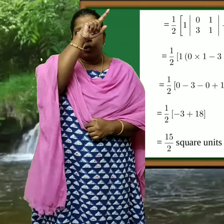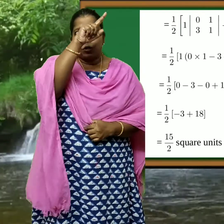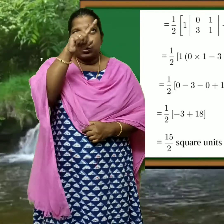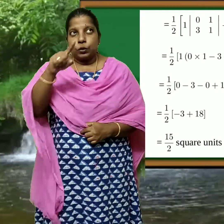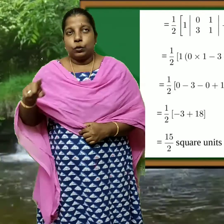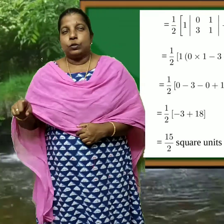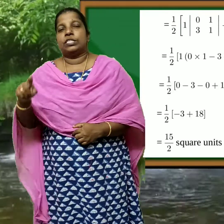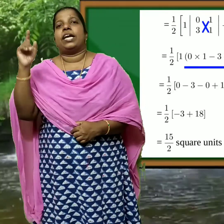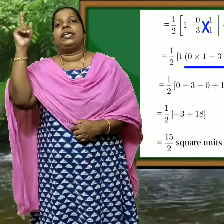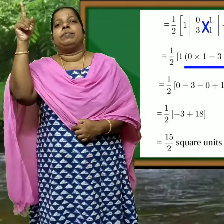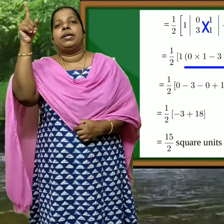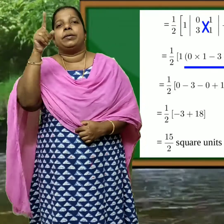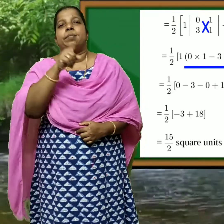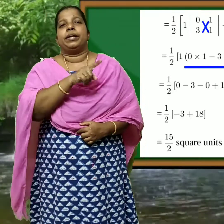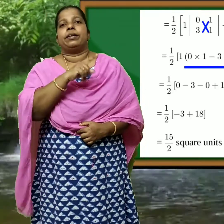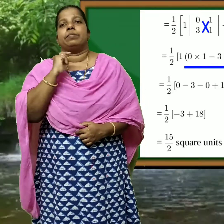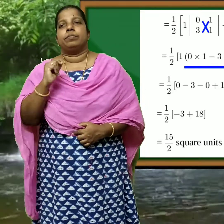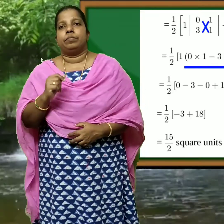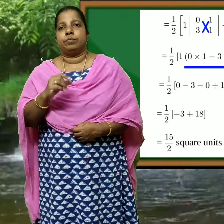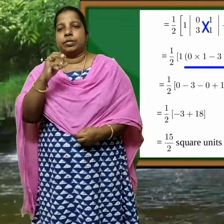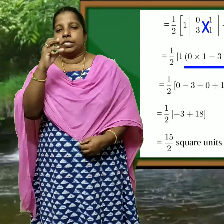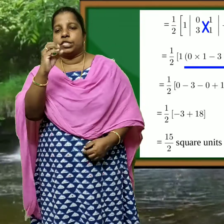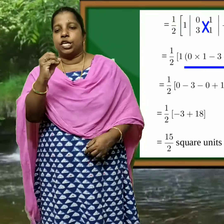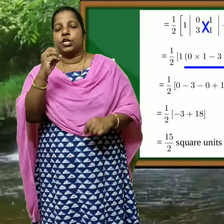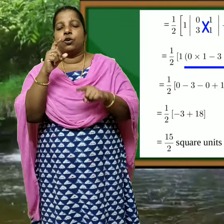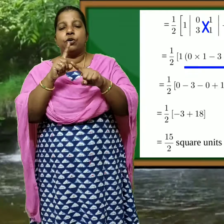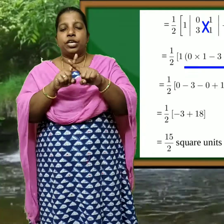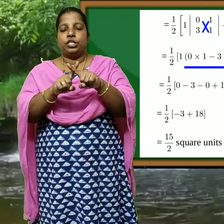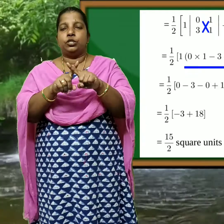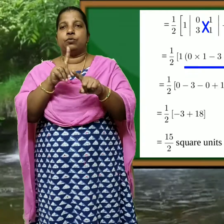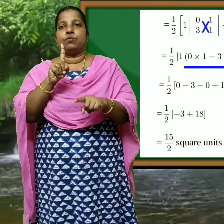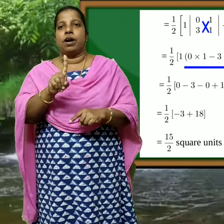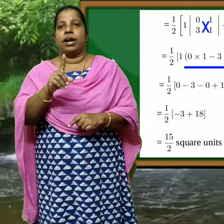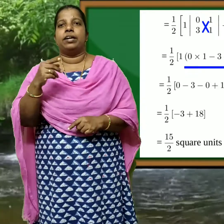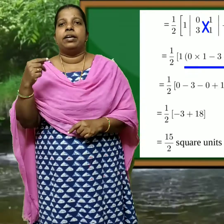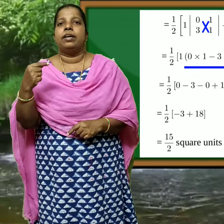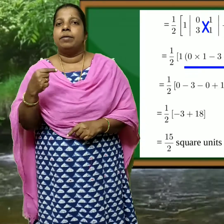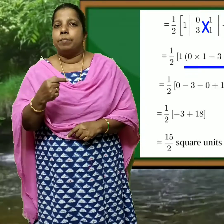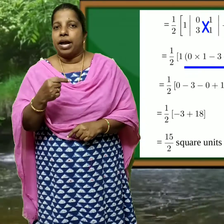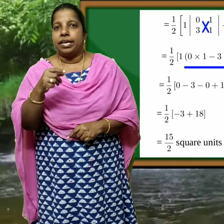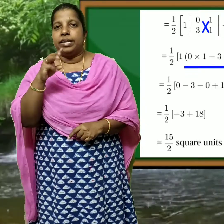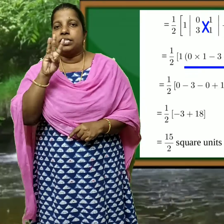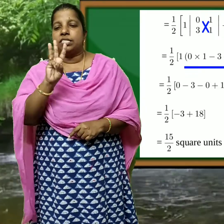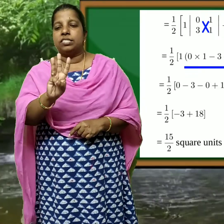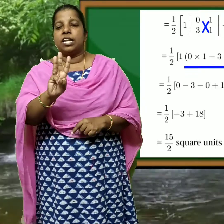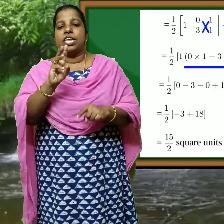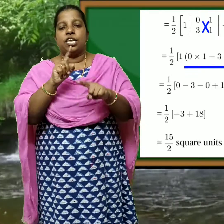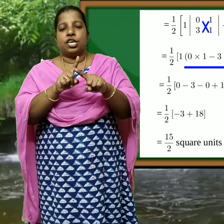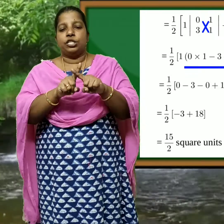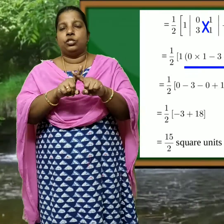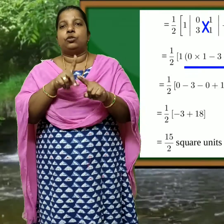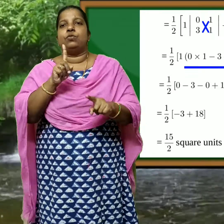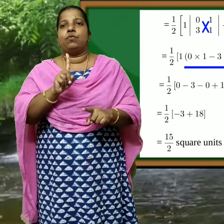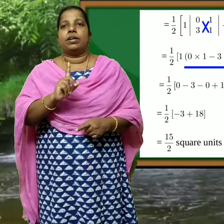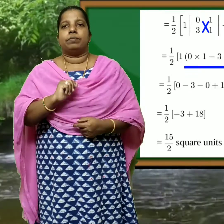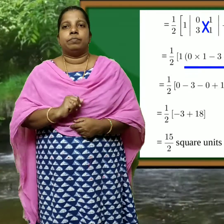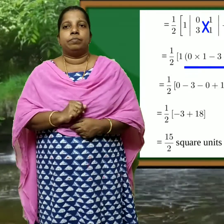ക്രോസായി മൾട്ടിപ്ലൈ ചെയ്യണം. അപ്പോൾ 0 ഇൻറ്റു 1 മൈനസ് 3 ഇൻറ്റു